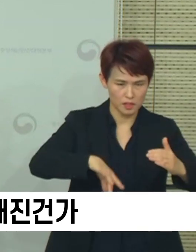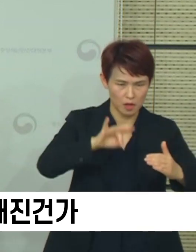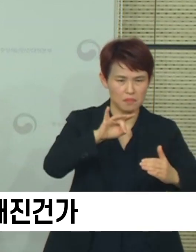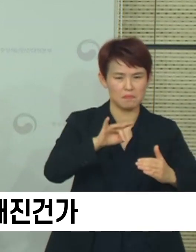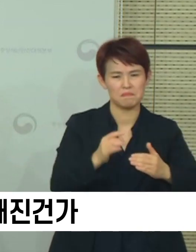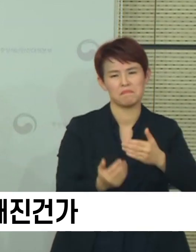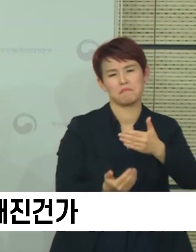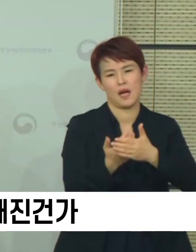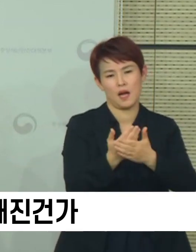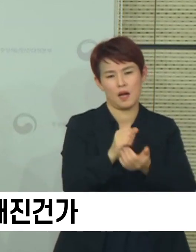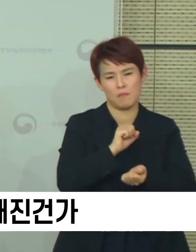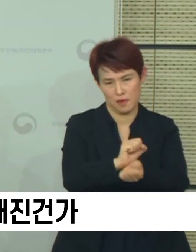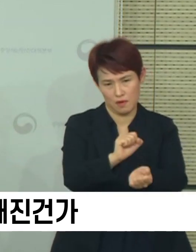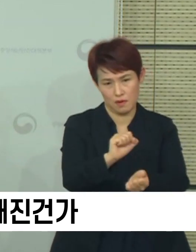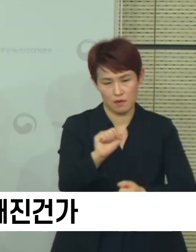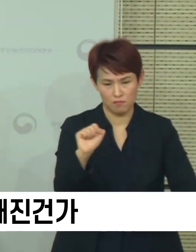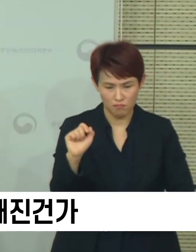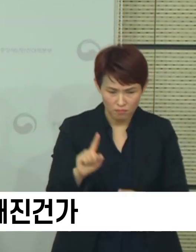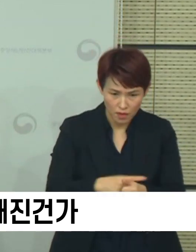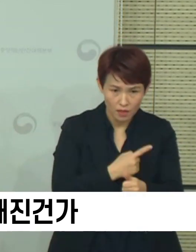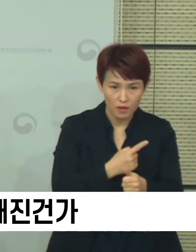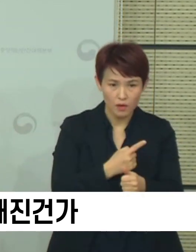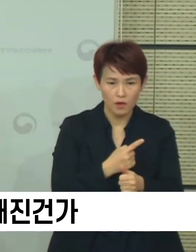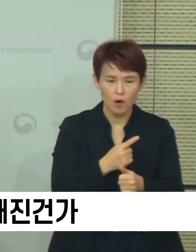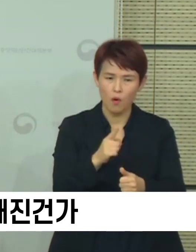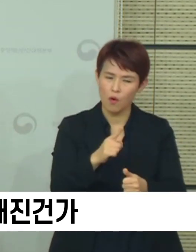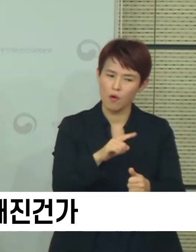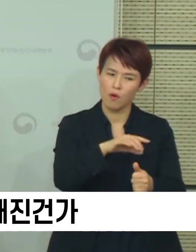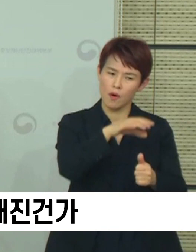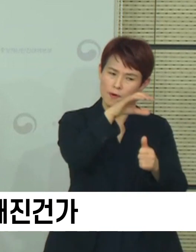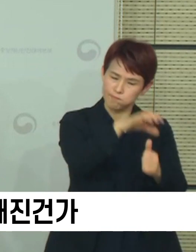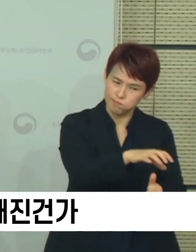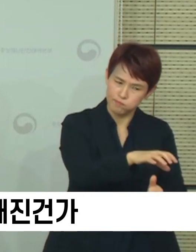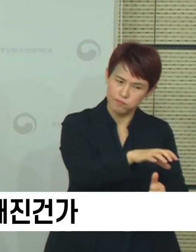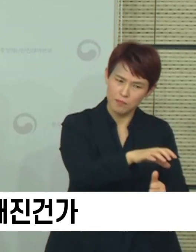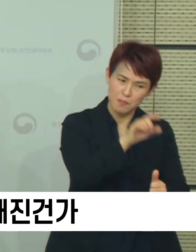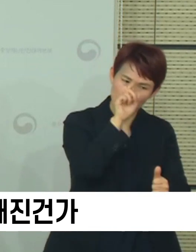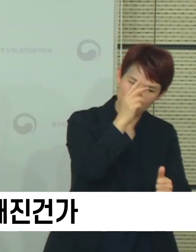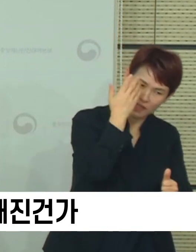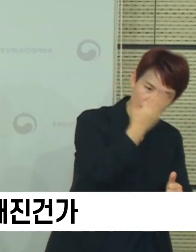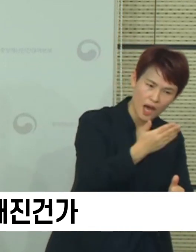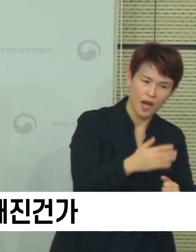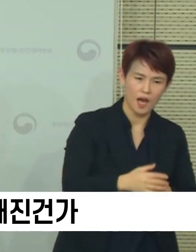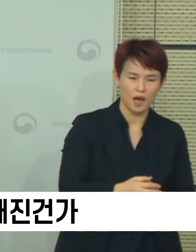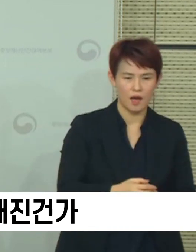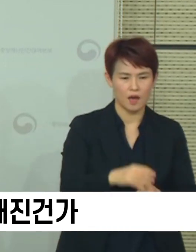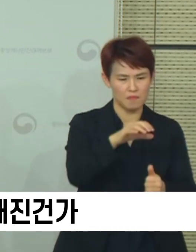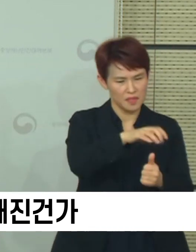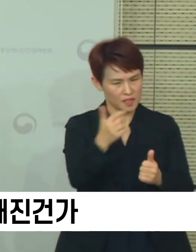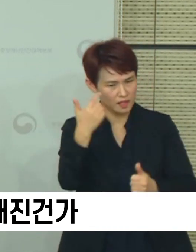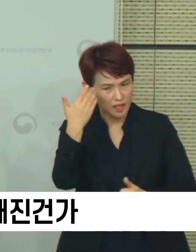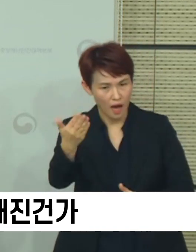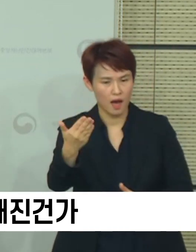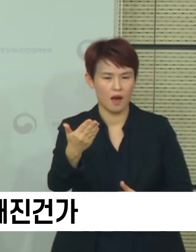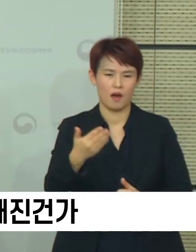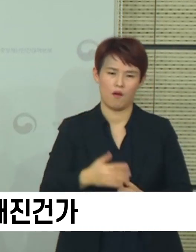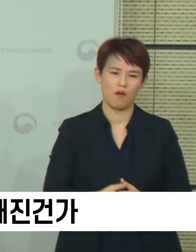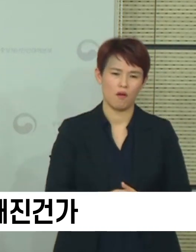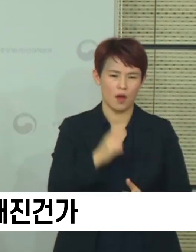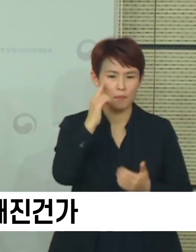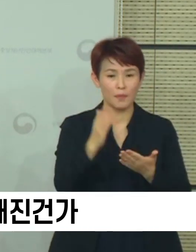발생했던 질환이기 때문에 어느 정도의 상태를 얼마나 오랫동안 음성으로 확인하고 있어야 격리